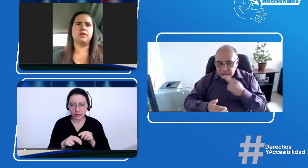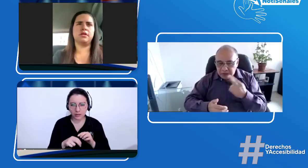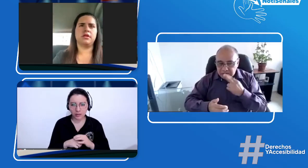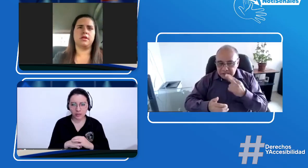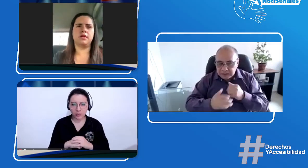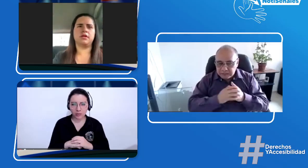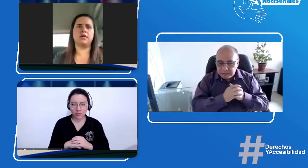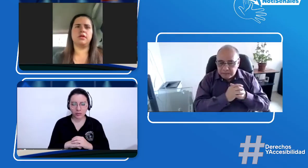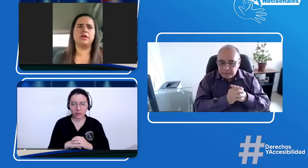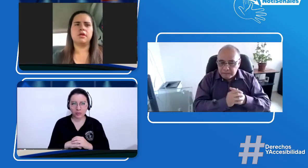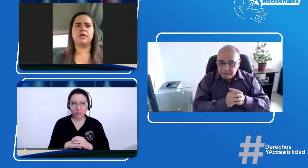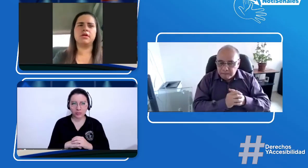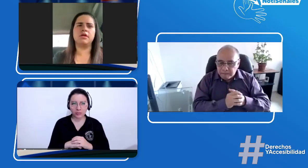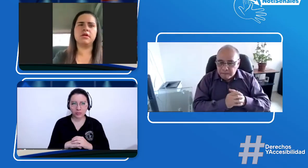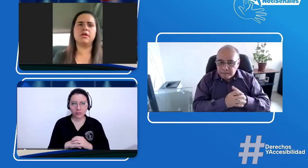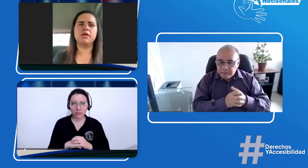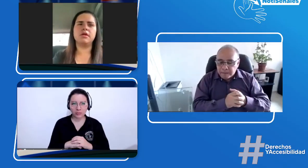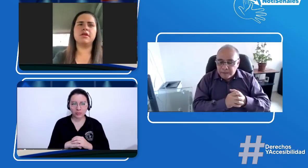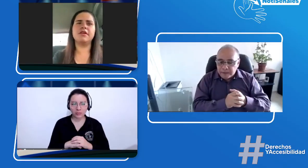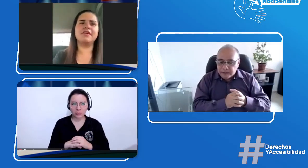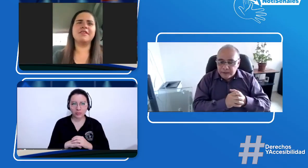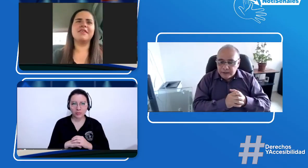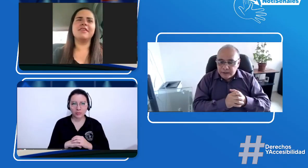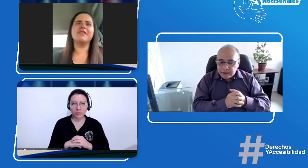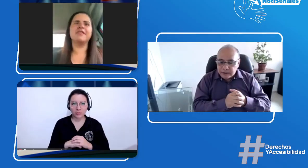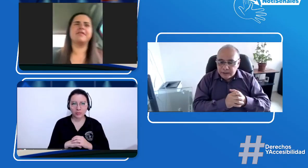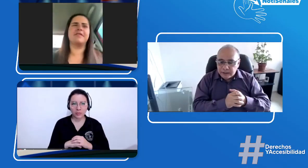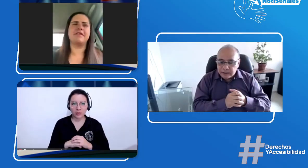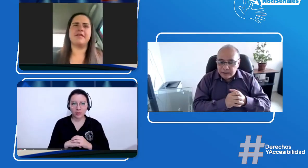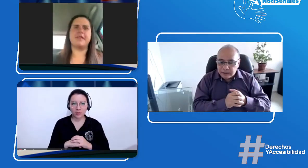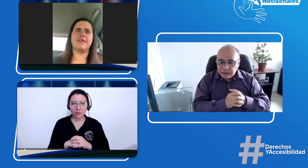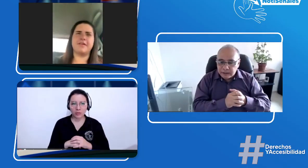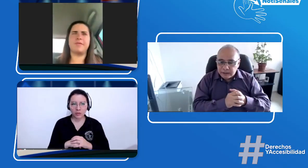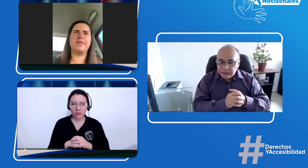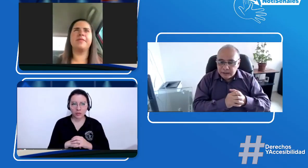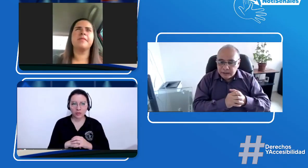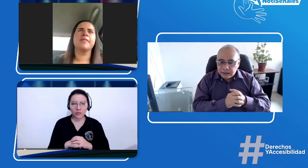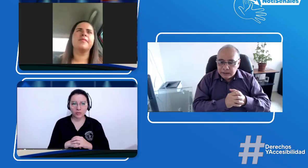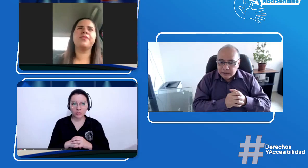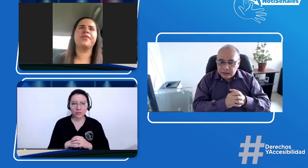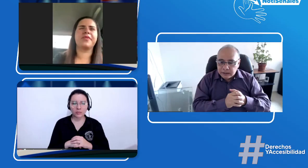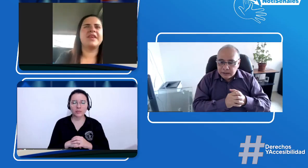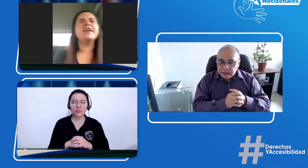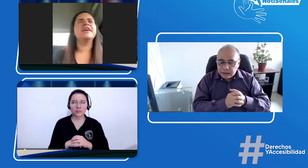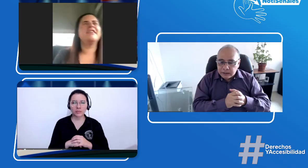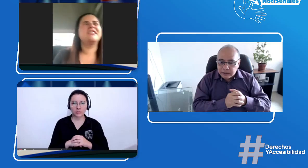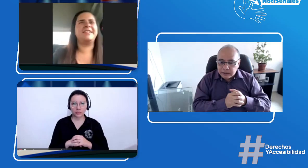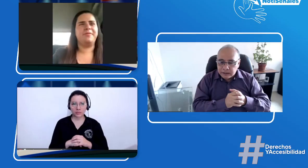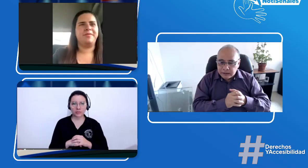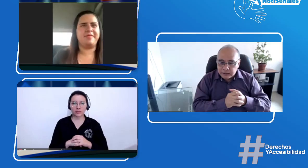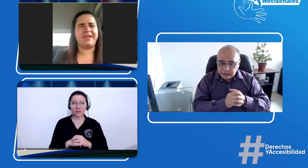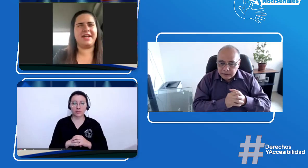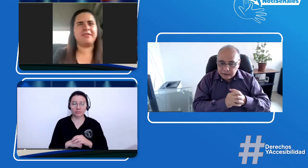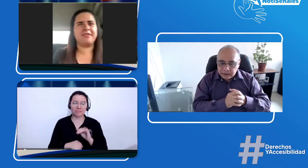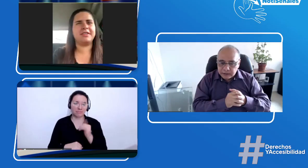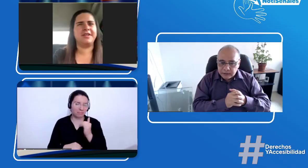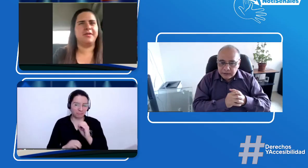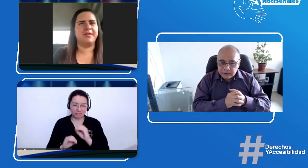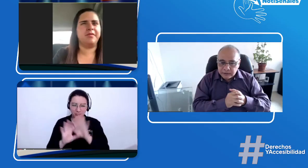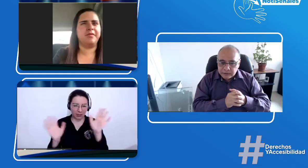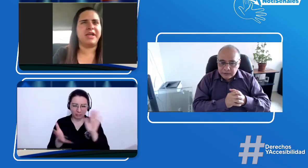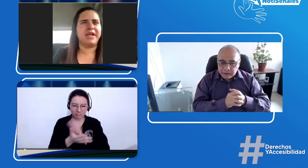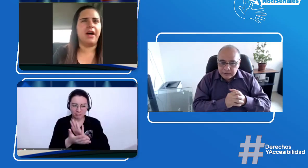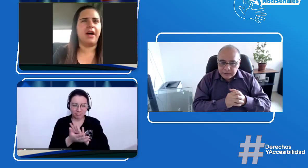allí en el auto y perdimos un poco la conexión. ¿Podrías repetirlo desde el inicio? Qué pena. Sí, claro que sí.